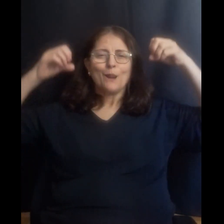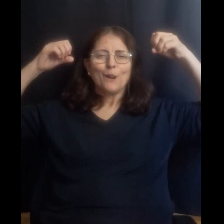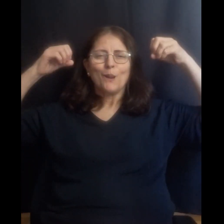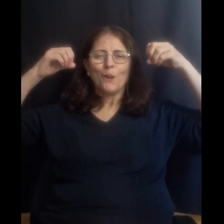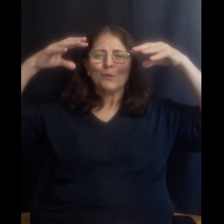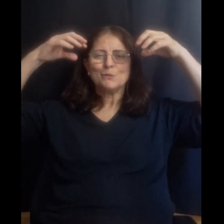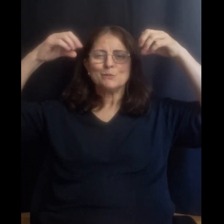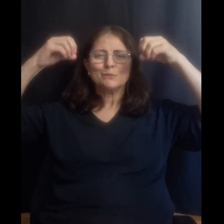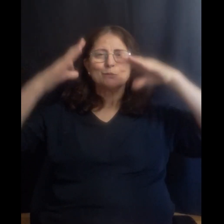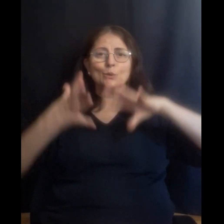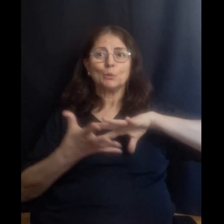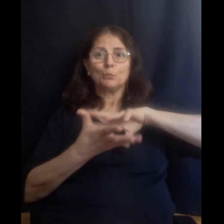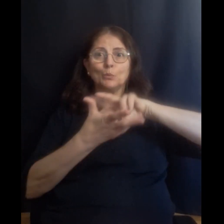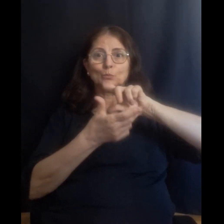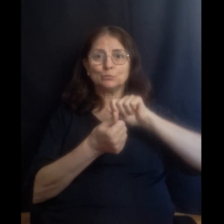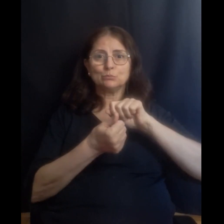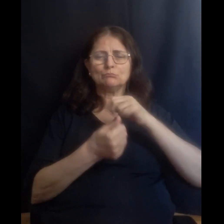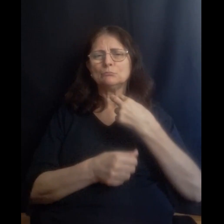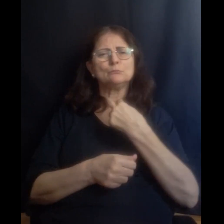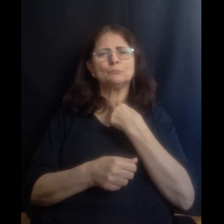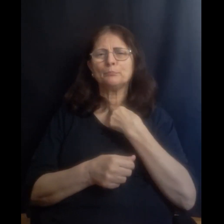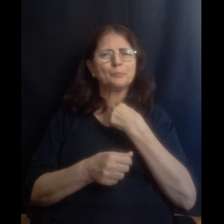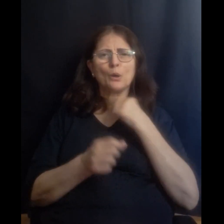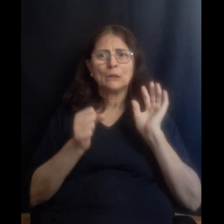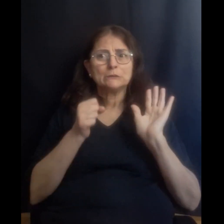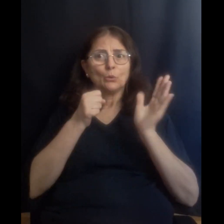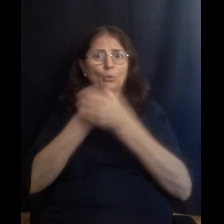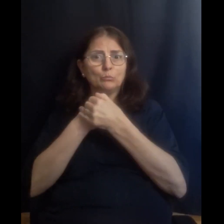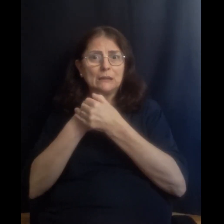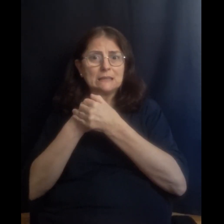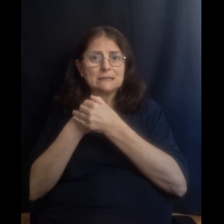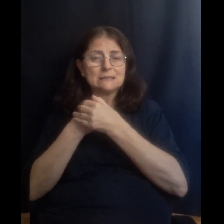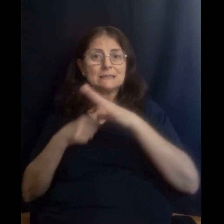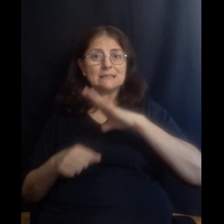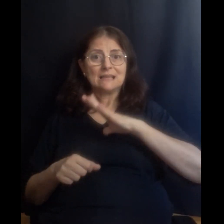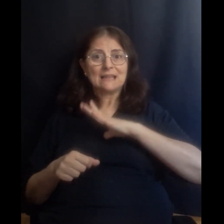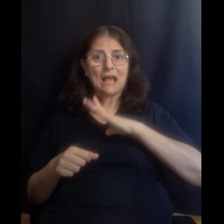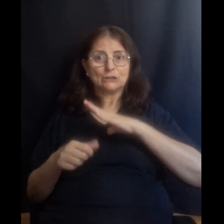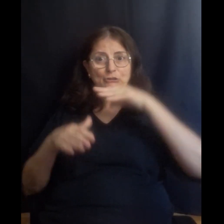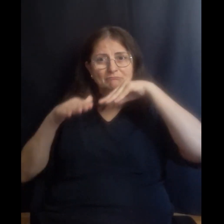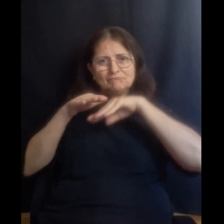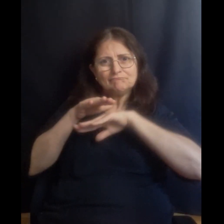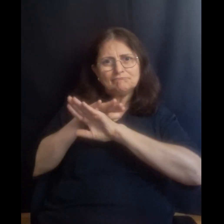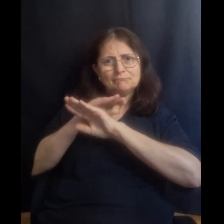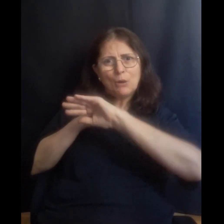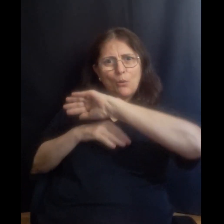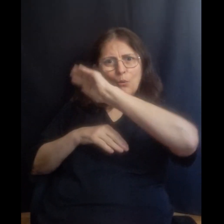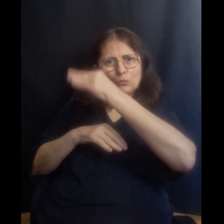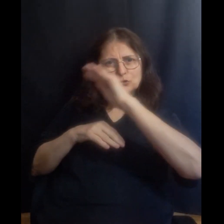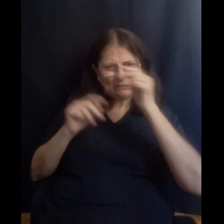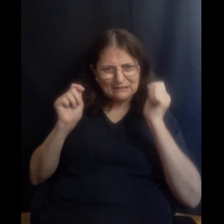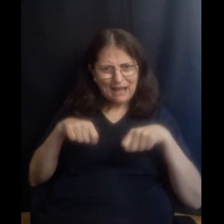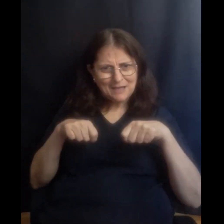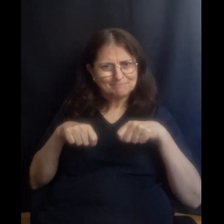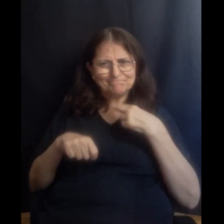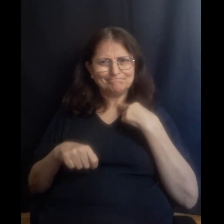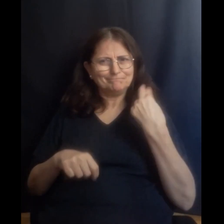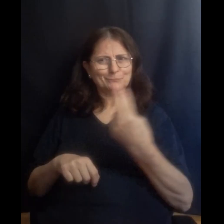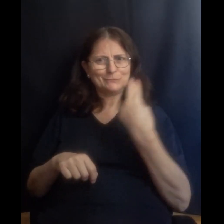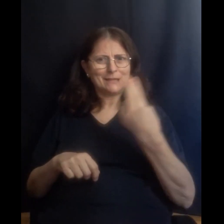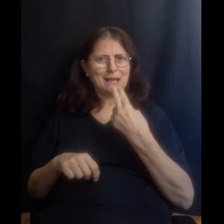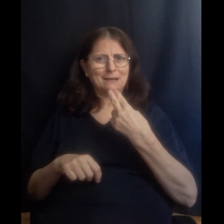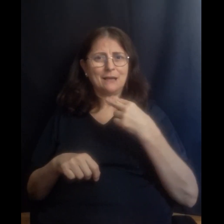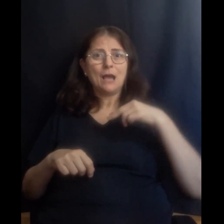luz do mundo. Não se pode esconder uma cidade situada sobre um monte. Brilhe